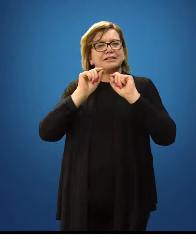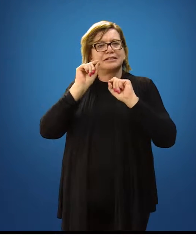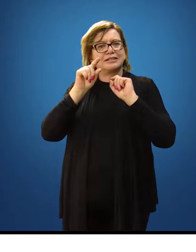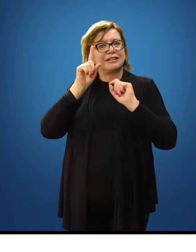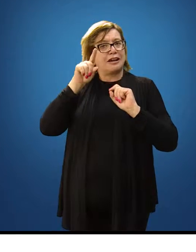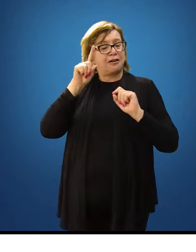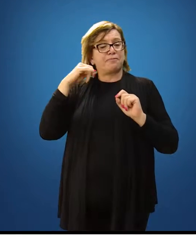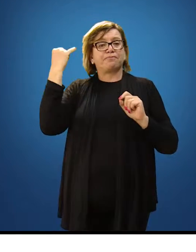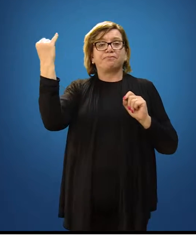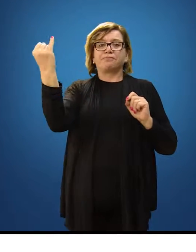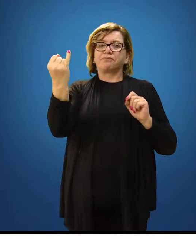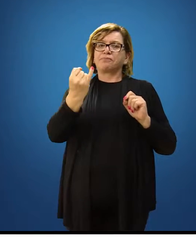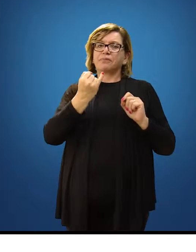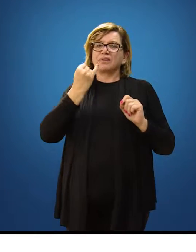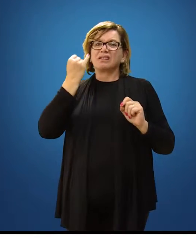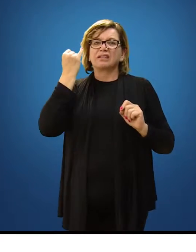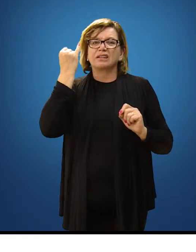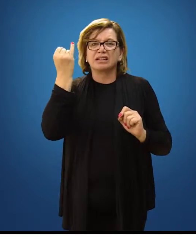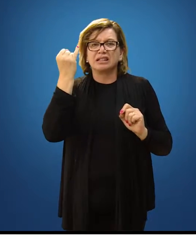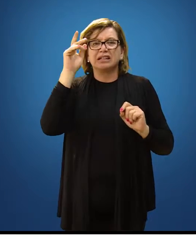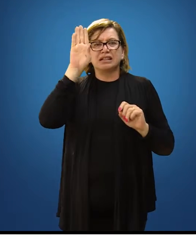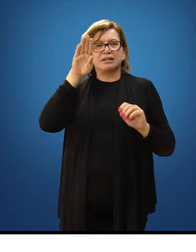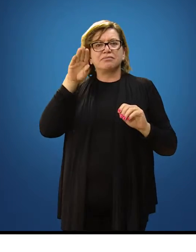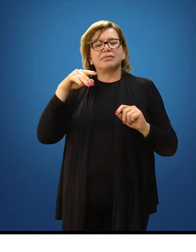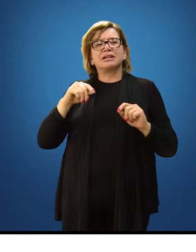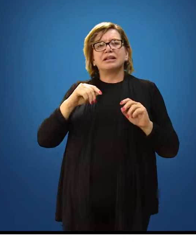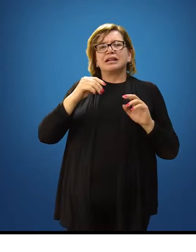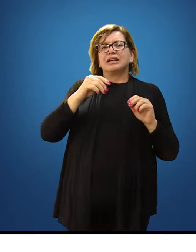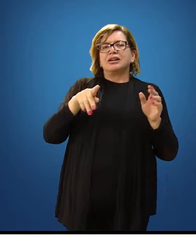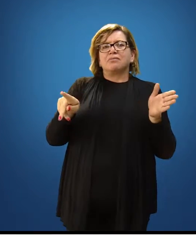são relevantes e